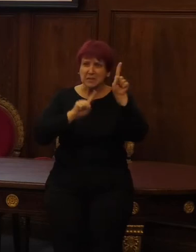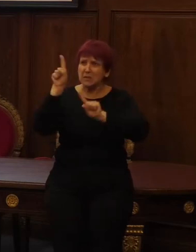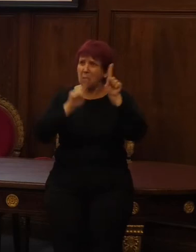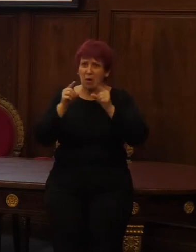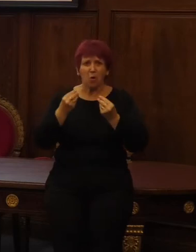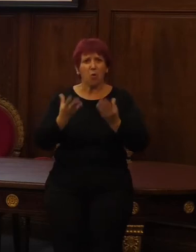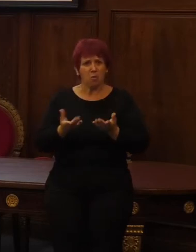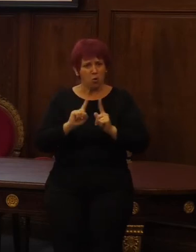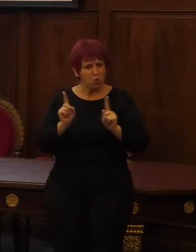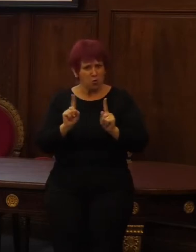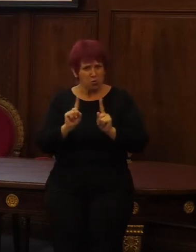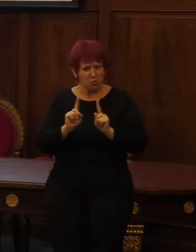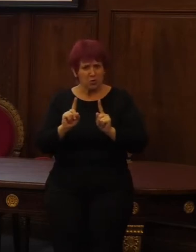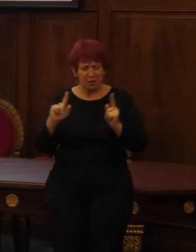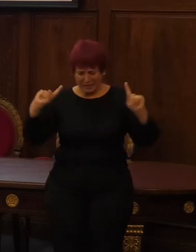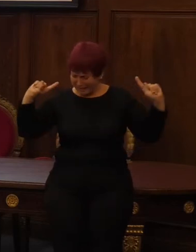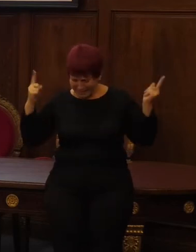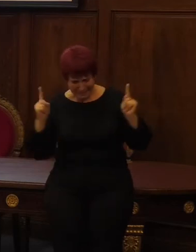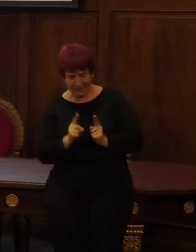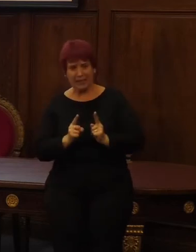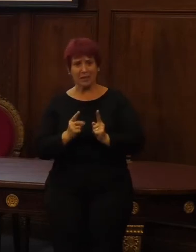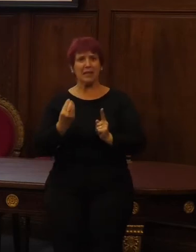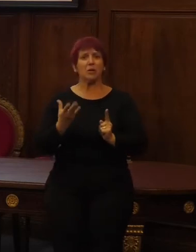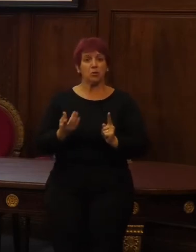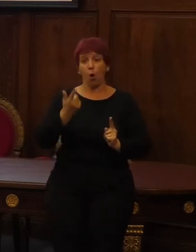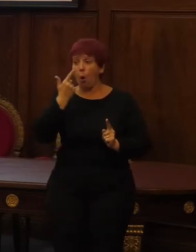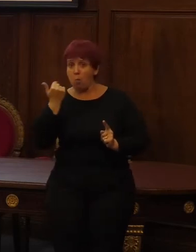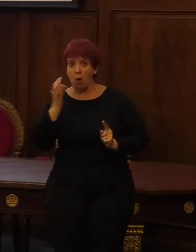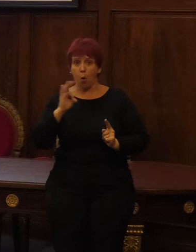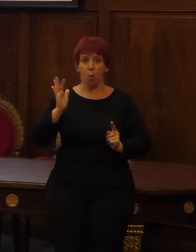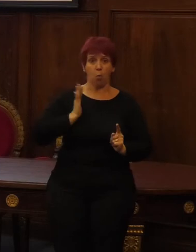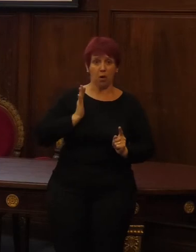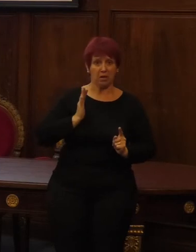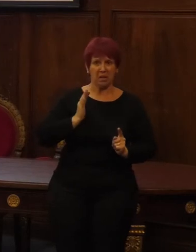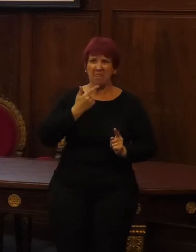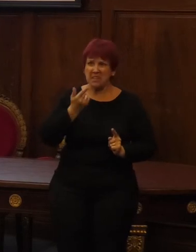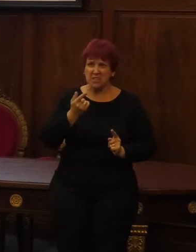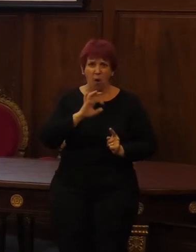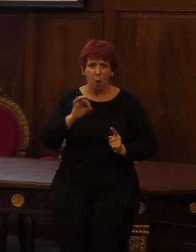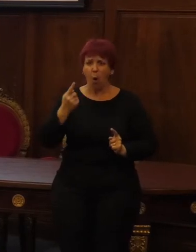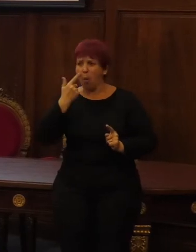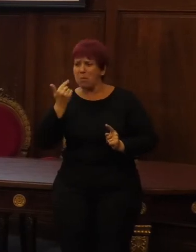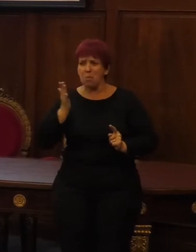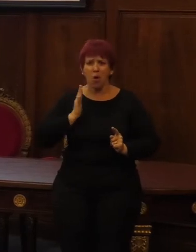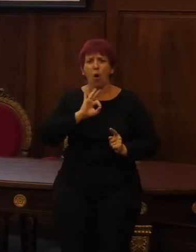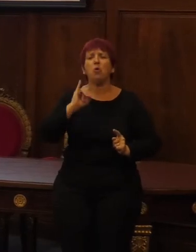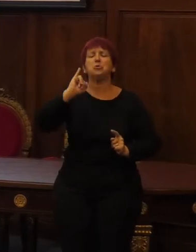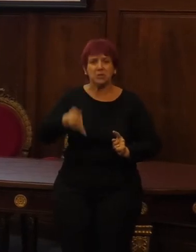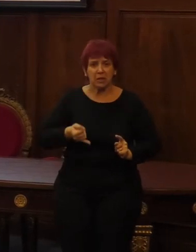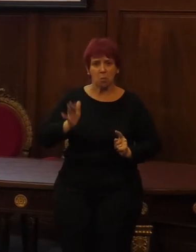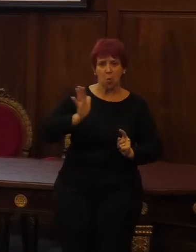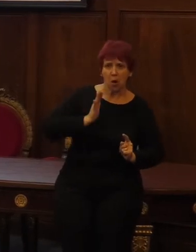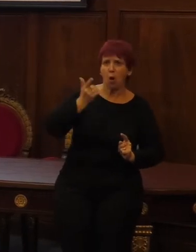Facultad de Psicología no son reductivos a las y los sí, ni a los universitarios